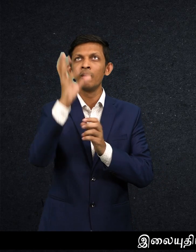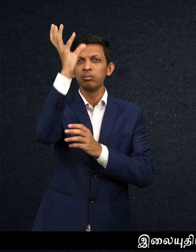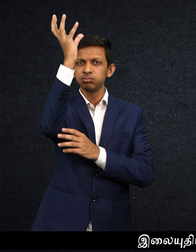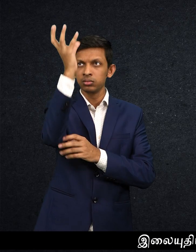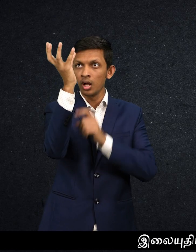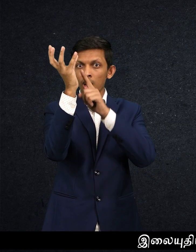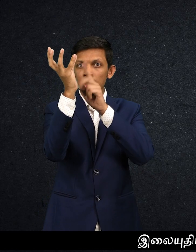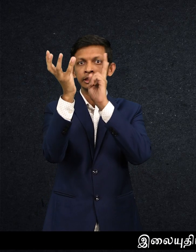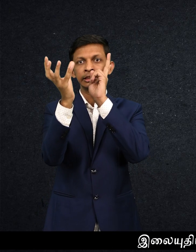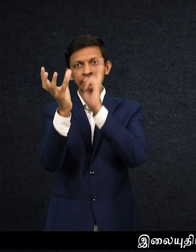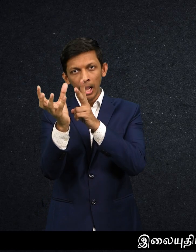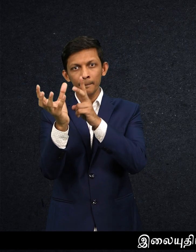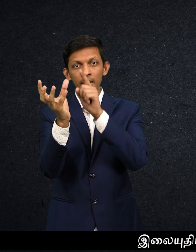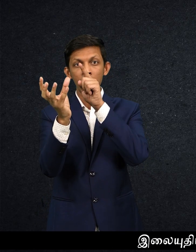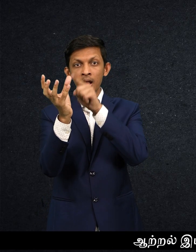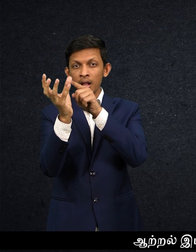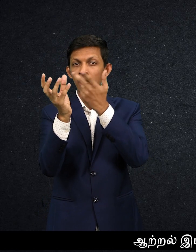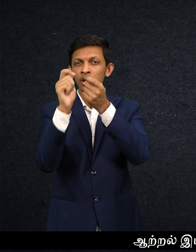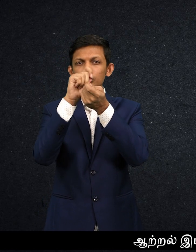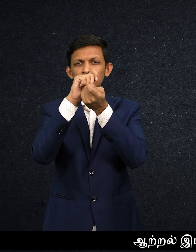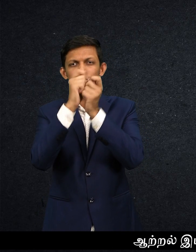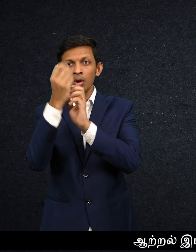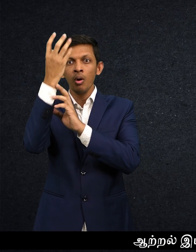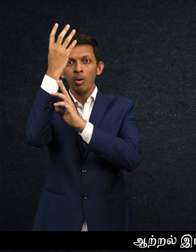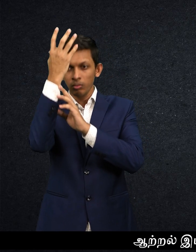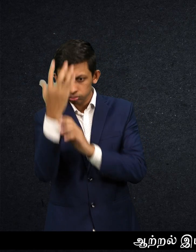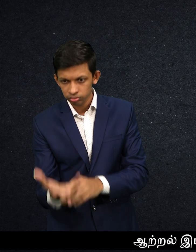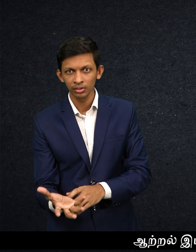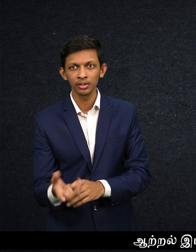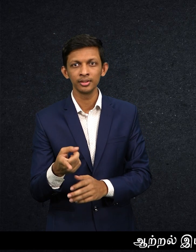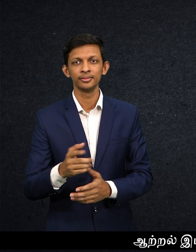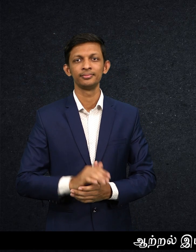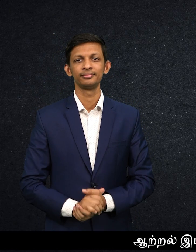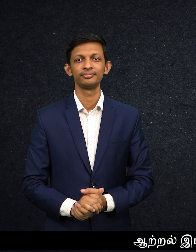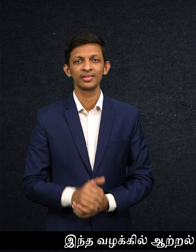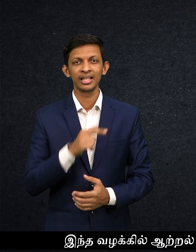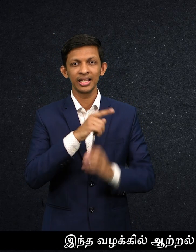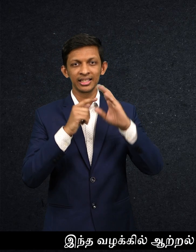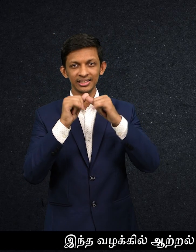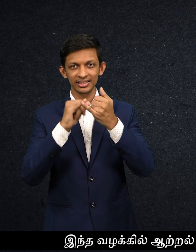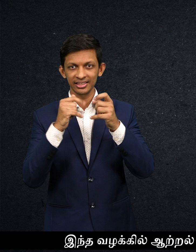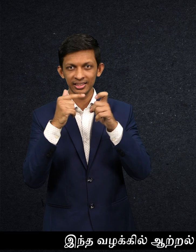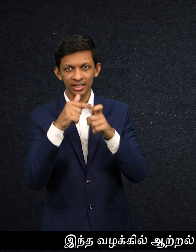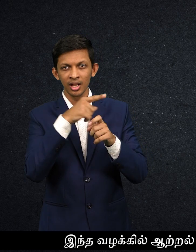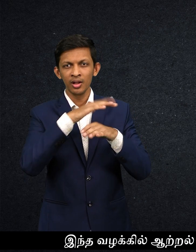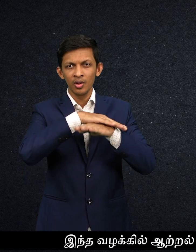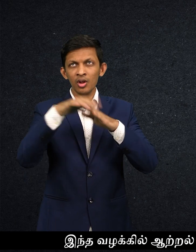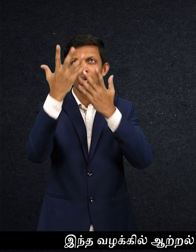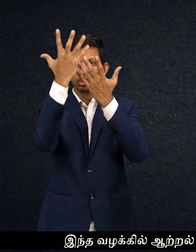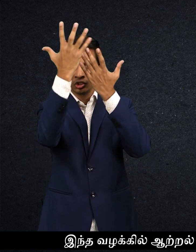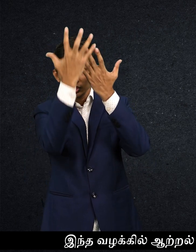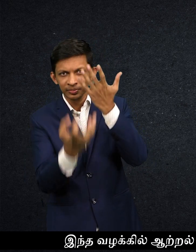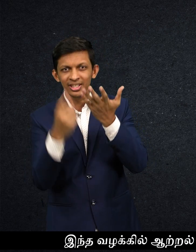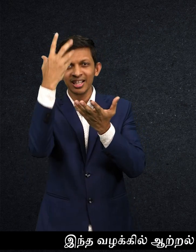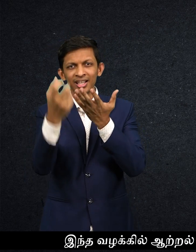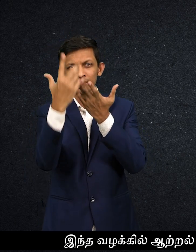இலையுதிர் காலத்தில் தேங்காயின் ஆற்றல் இயக்க ஆற்றலாக மாற்றப்படுகிறது. இந்த வழக்கில் ஆற்றல்